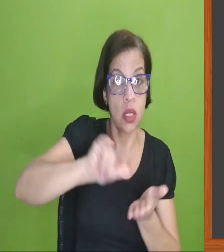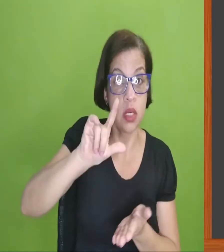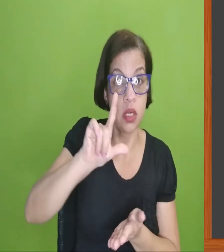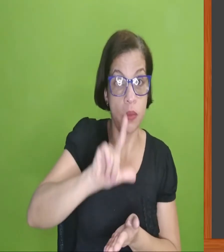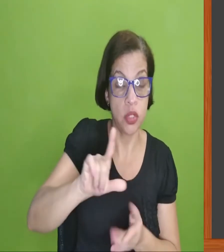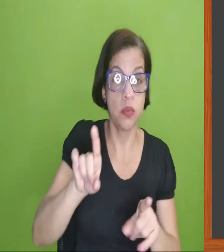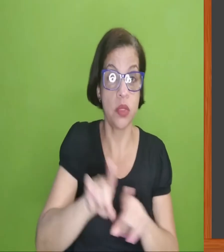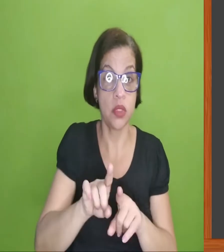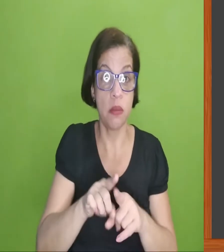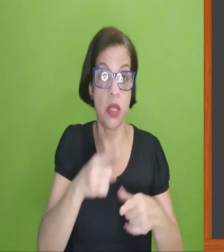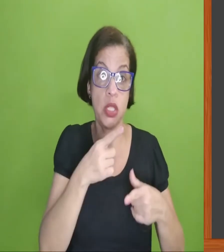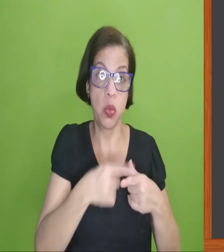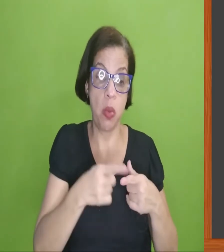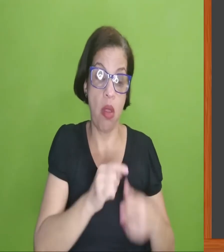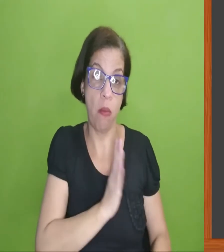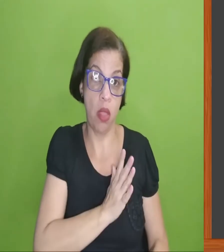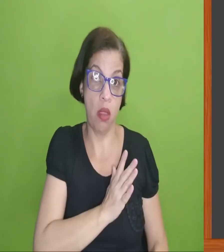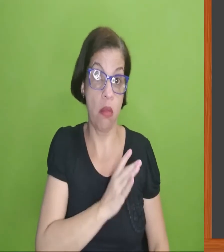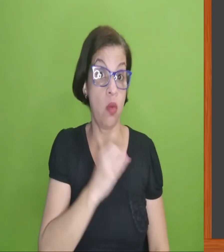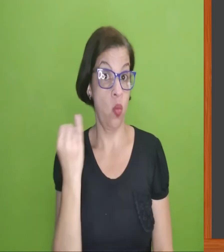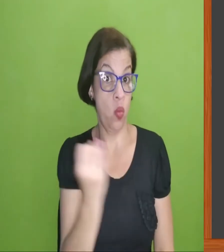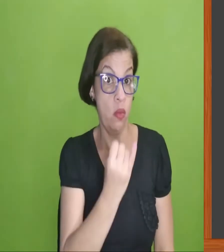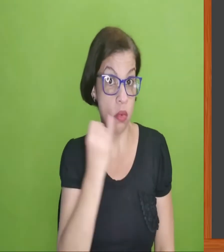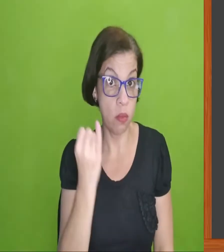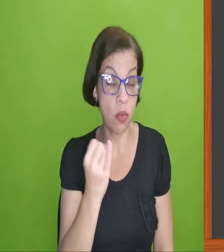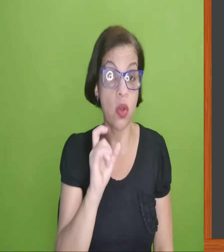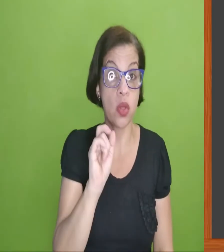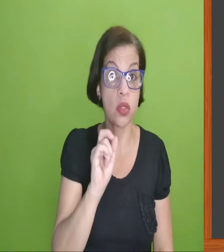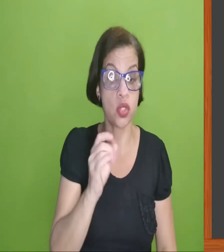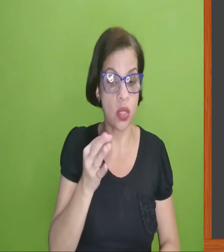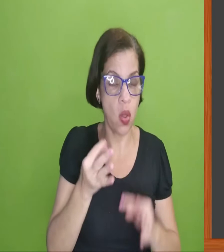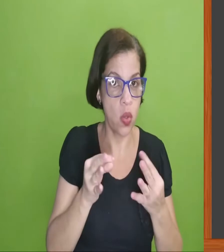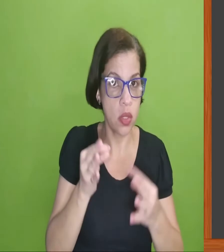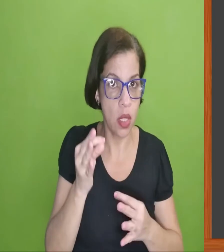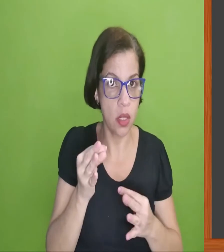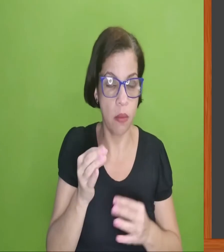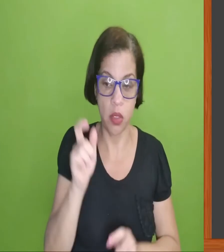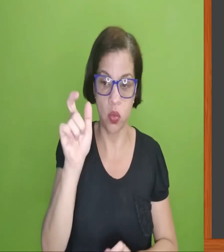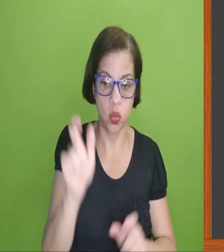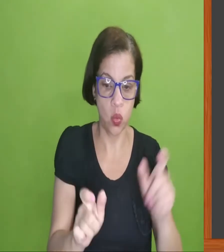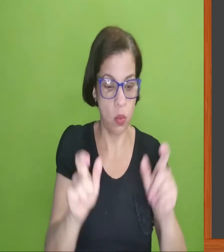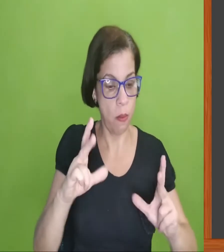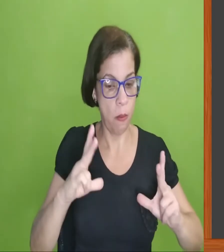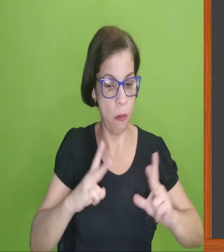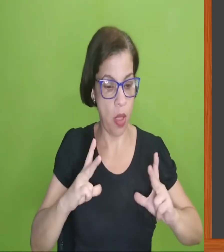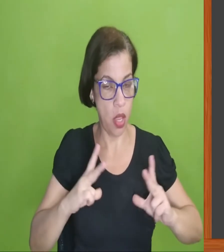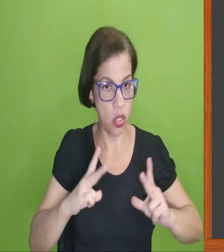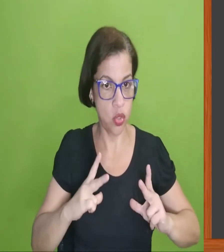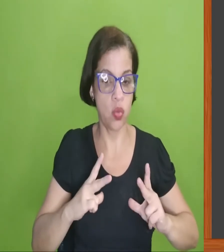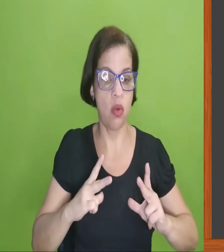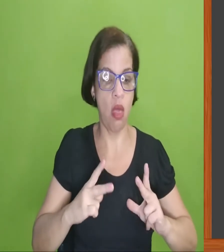na redução da morte cardiovascular. O importante é que o tratamento seja individualizado de acordo